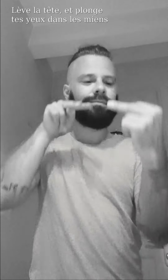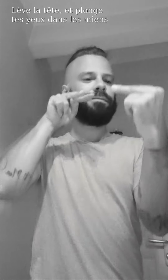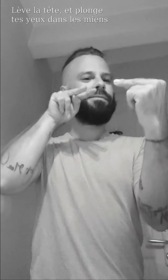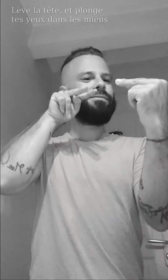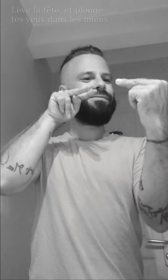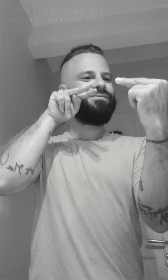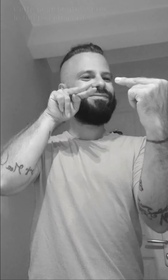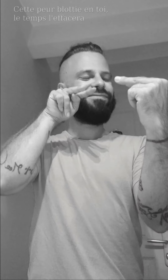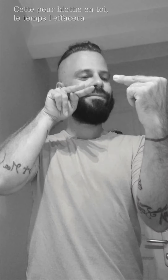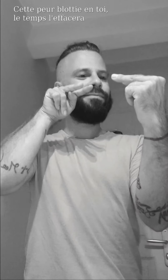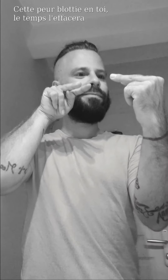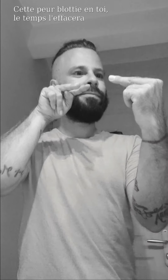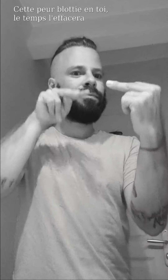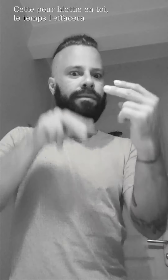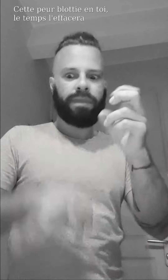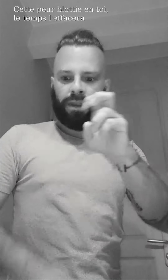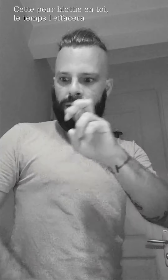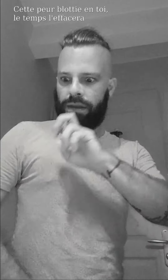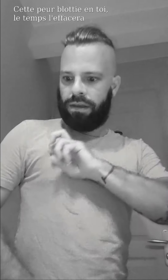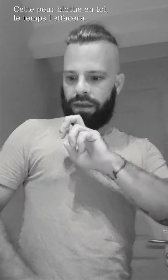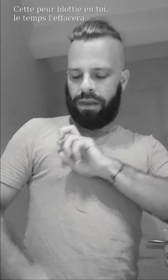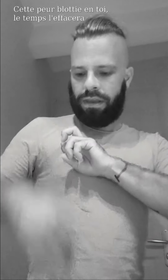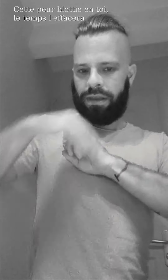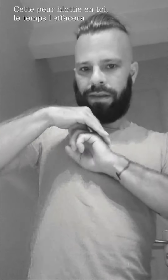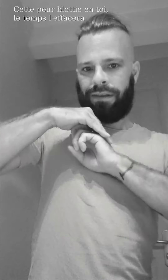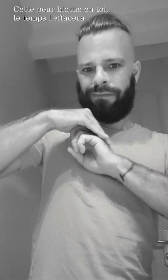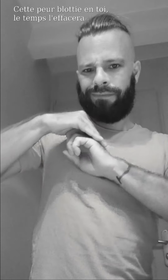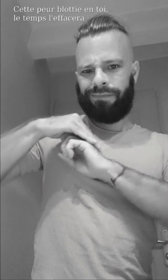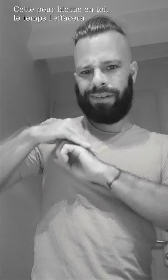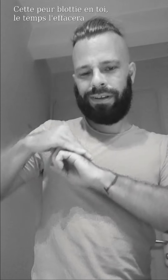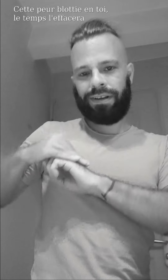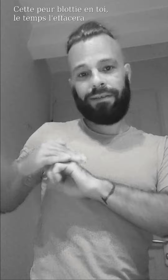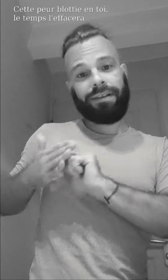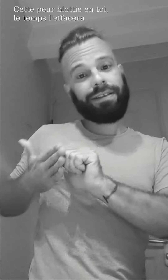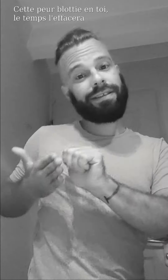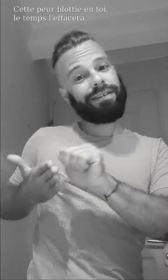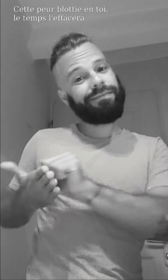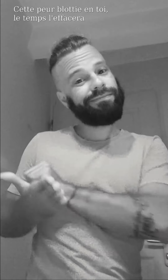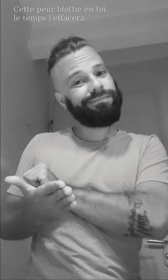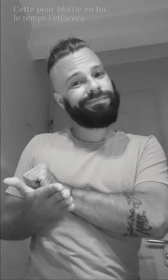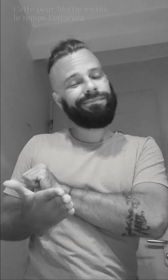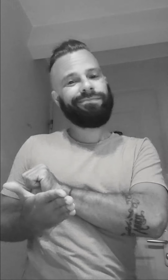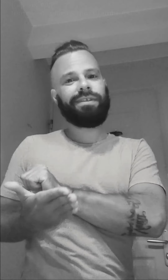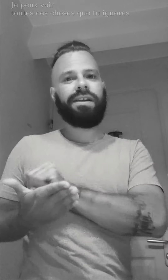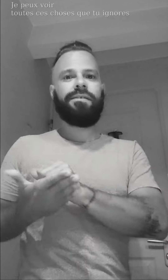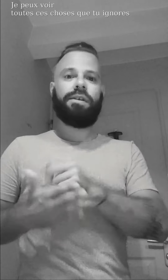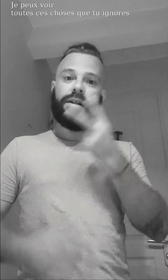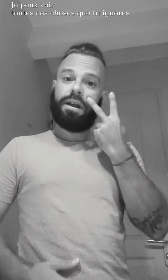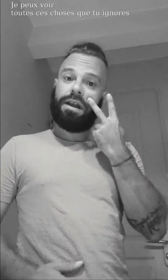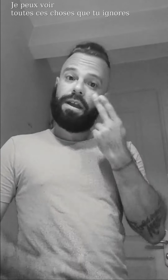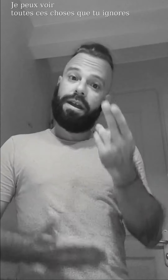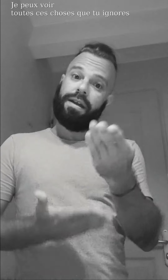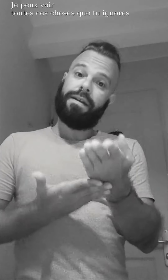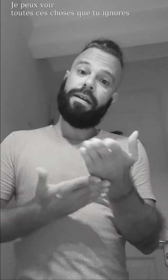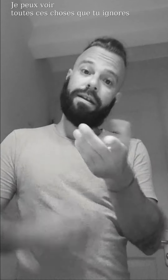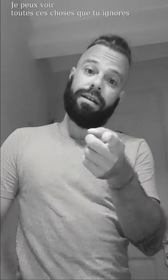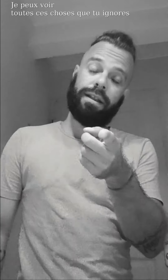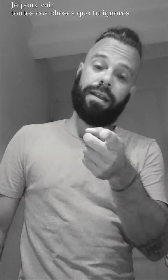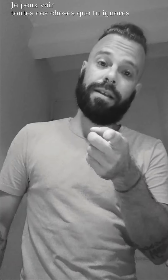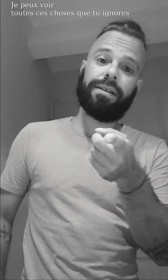miens. Cette peur blottie en toi, le temps l'effacera. Je peux voir toutes ces